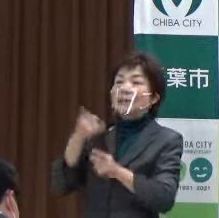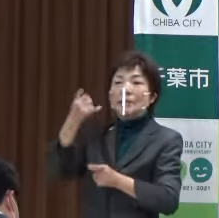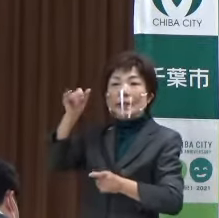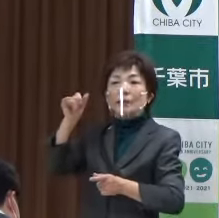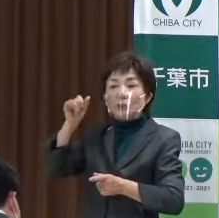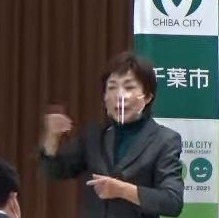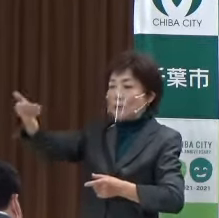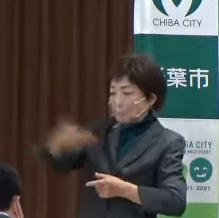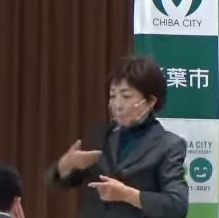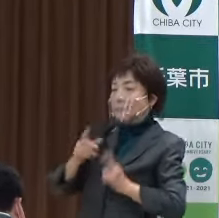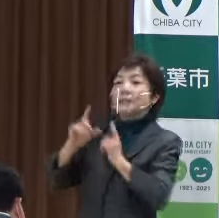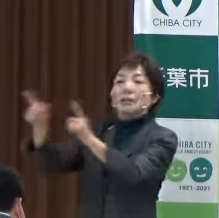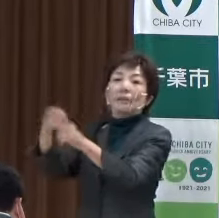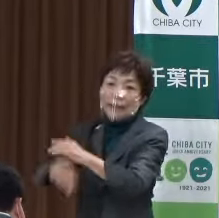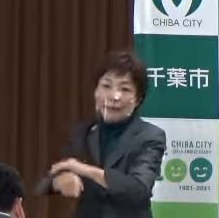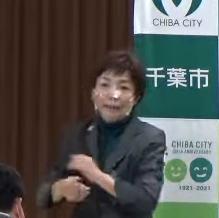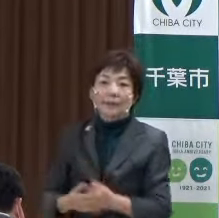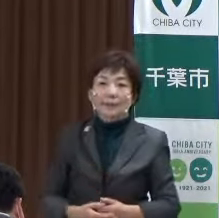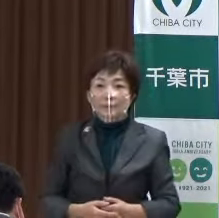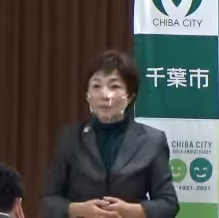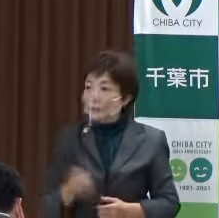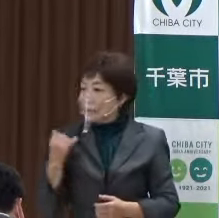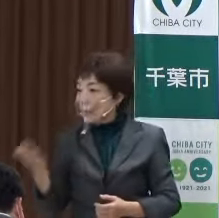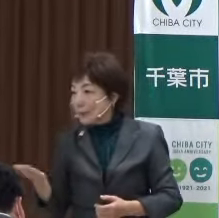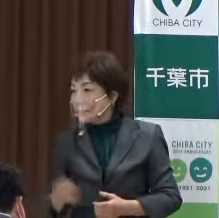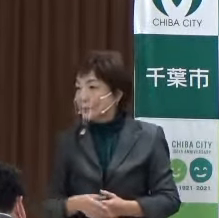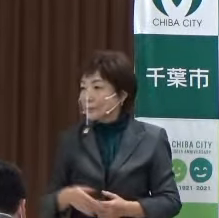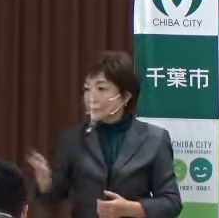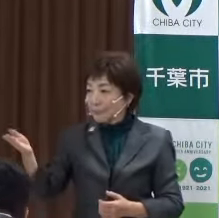の意見として出させていただき